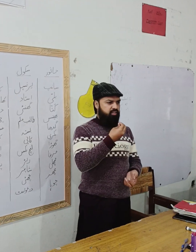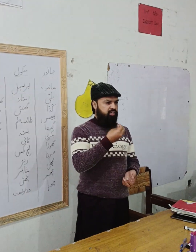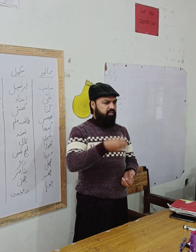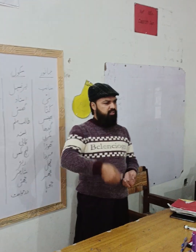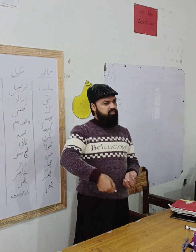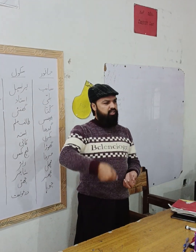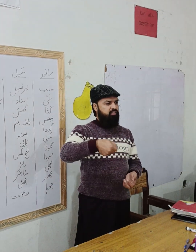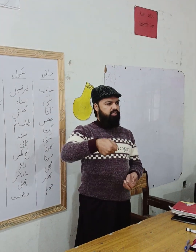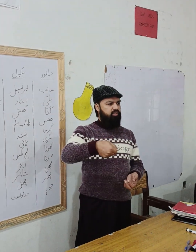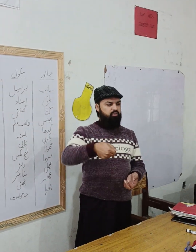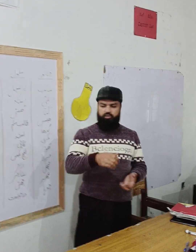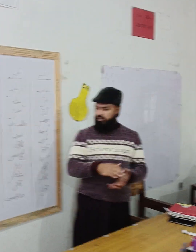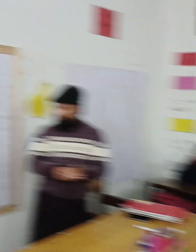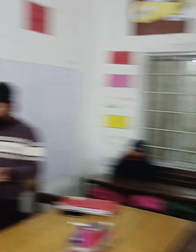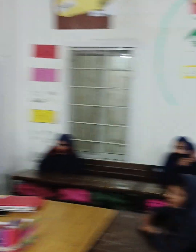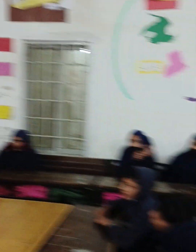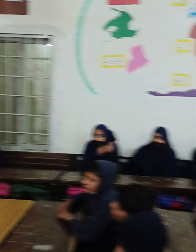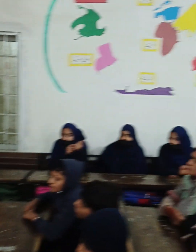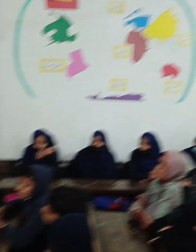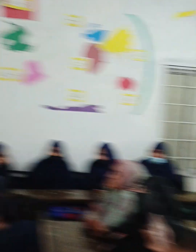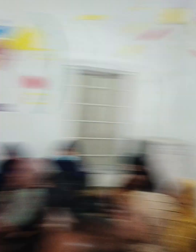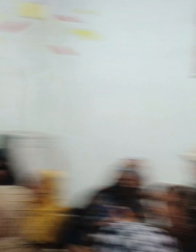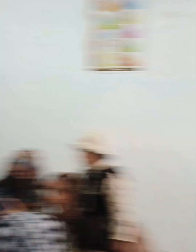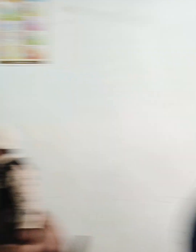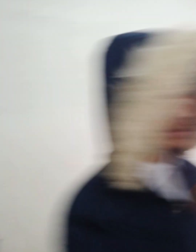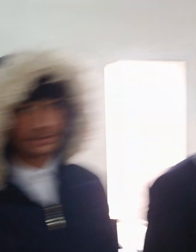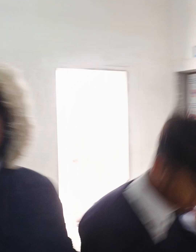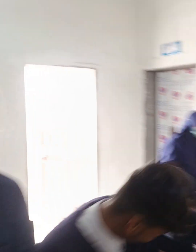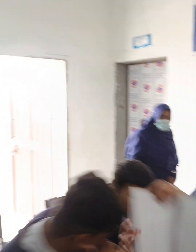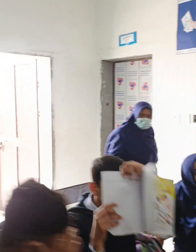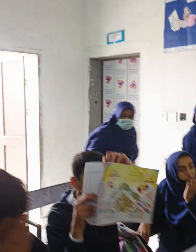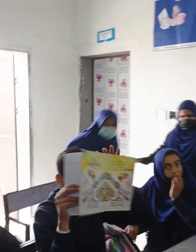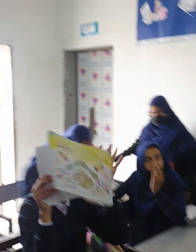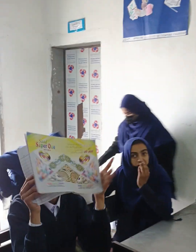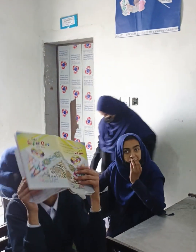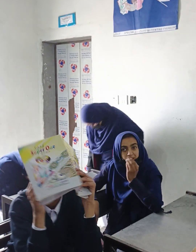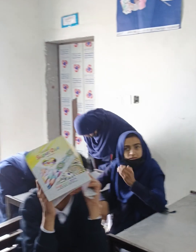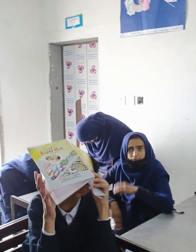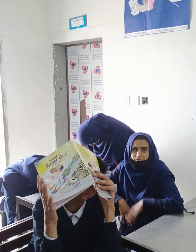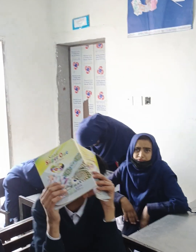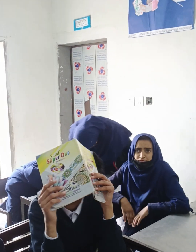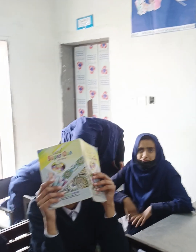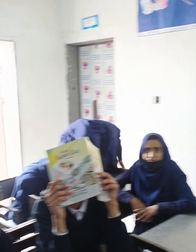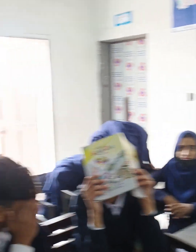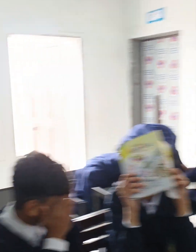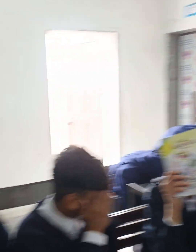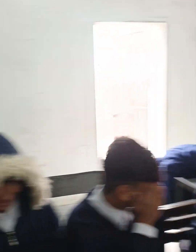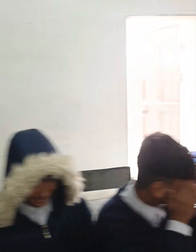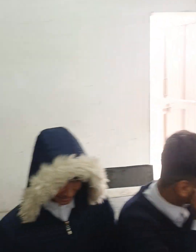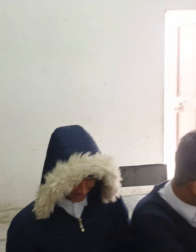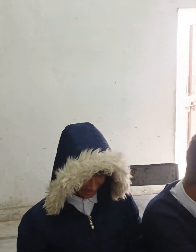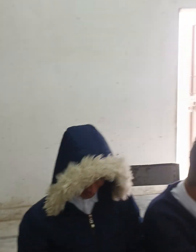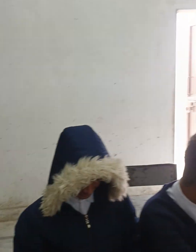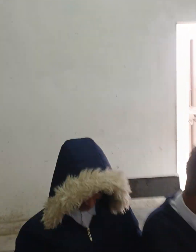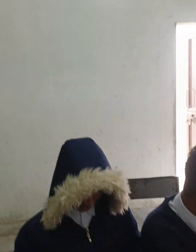करेंगे साथ ये उठाने का इशारा करेंगे। अब रबड़ है, रबड़ के साथ आप जिन चीजों को रेस करते हैं साथ करके आपने ऐसे ये